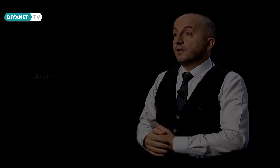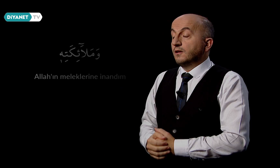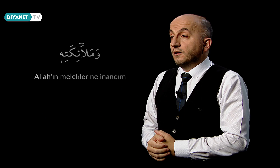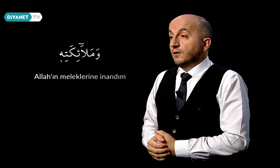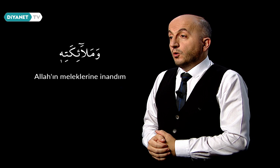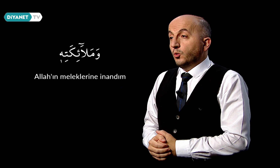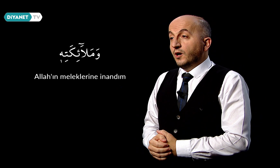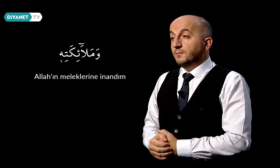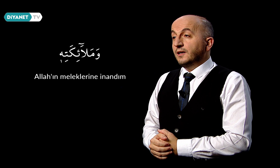Ve